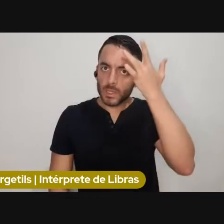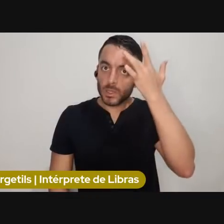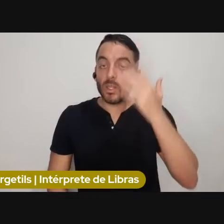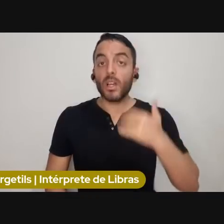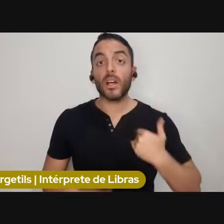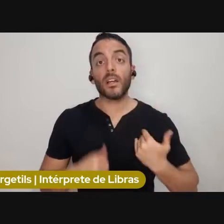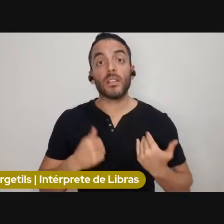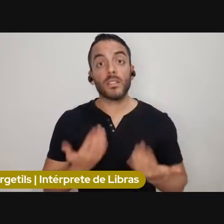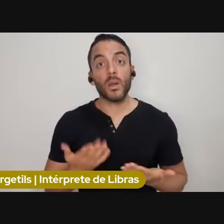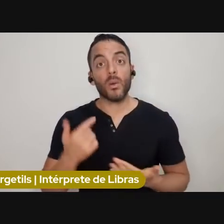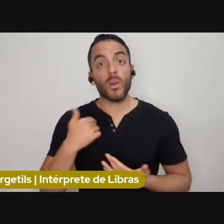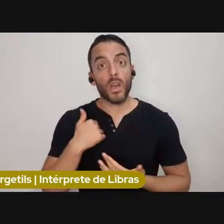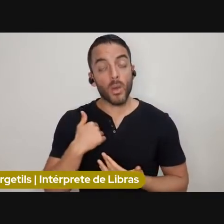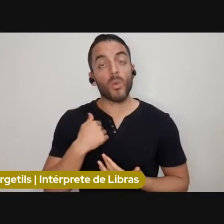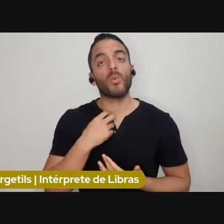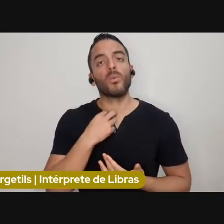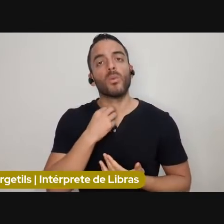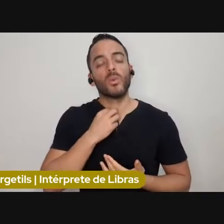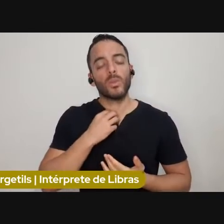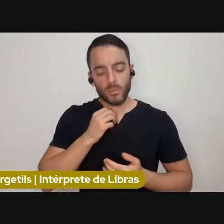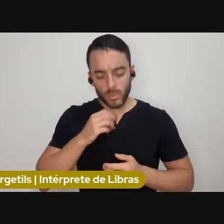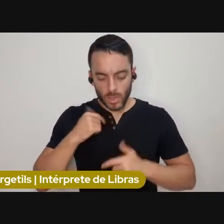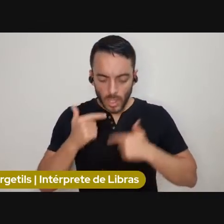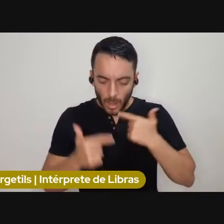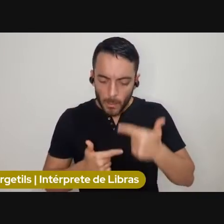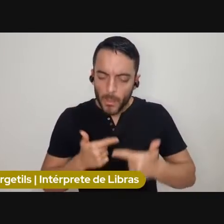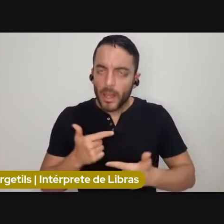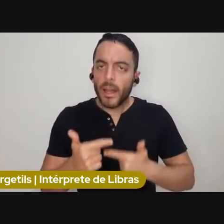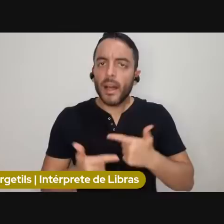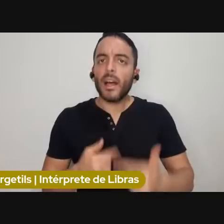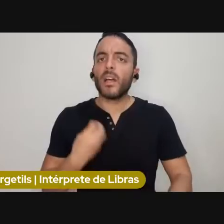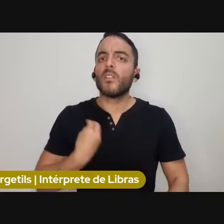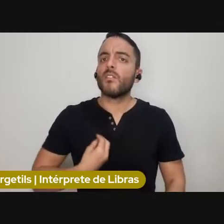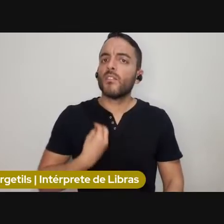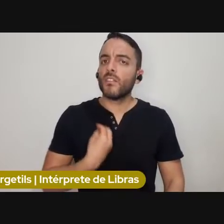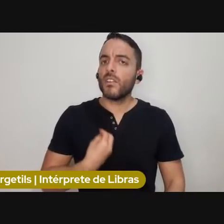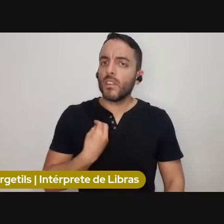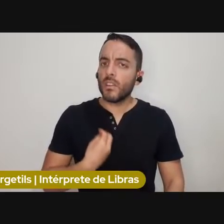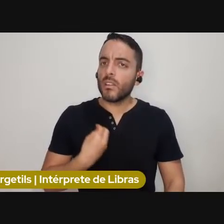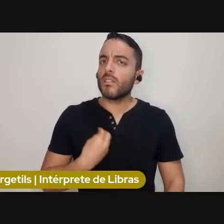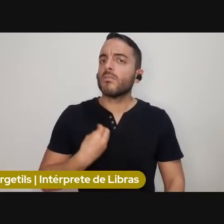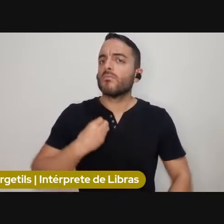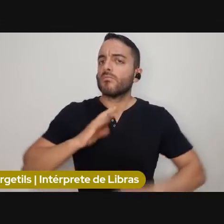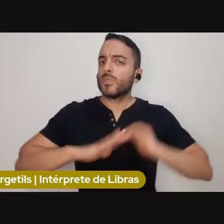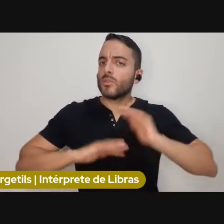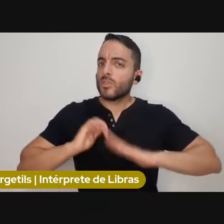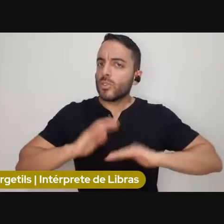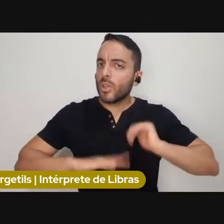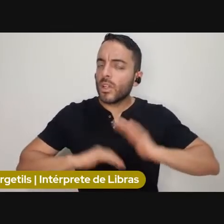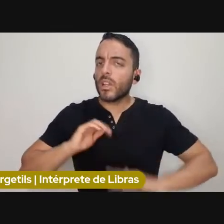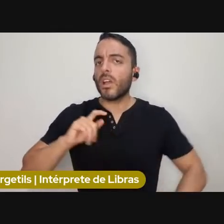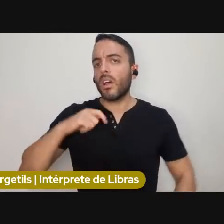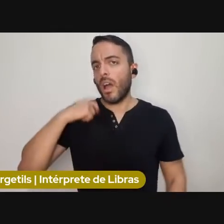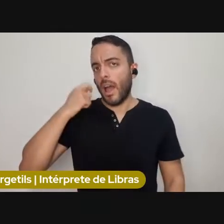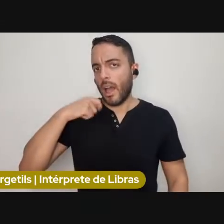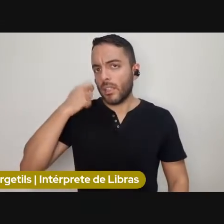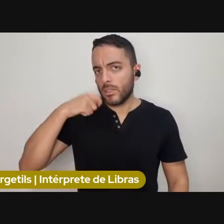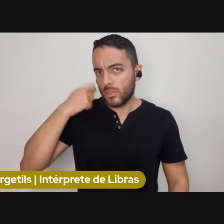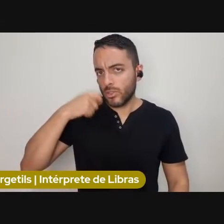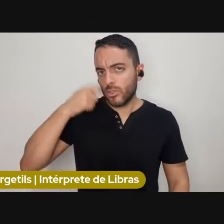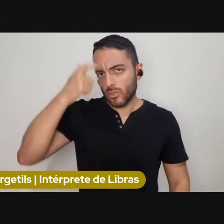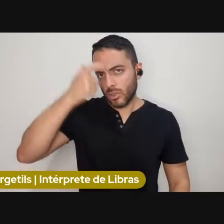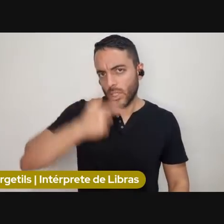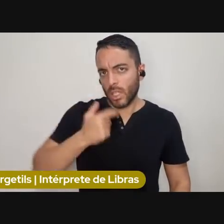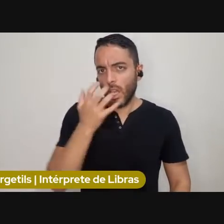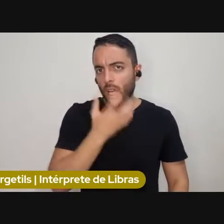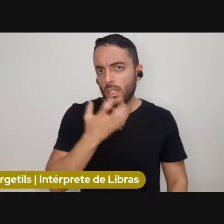trabalho, ao longo da minha vida artística, sempre, em vários momentos, essas